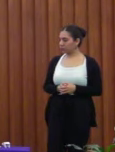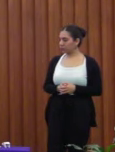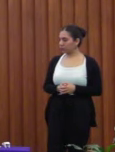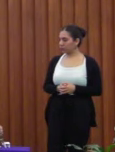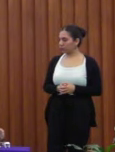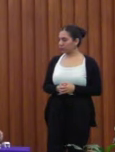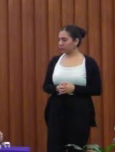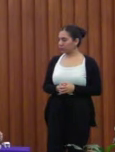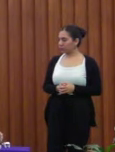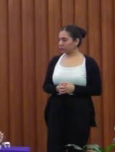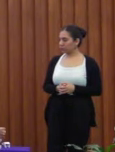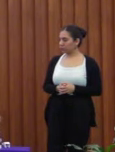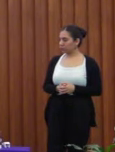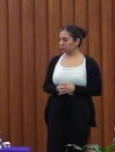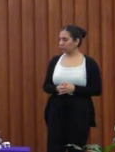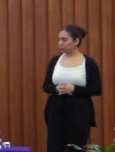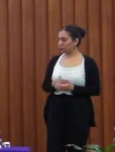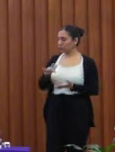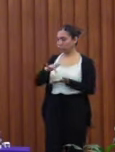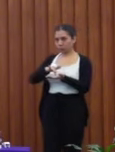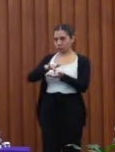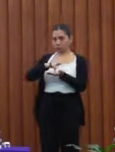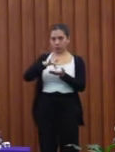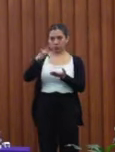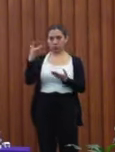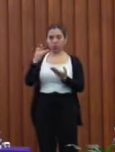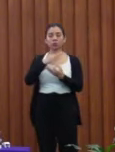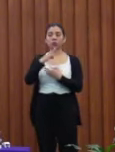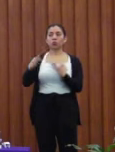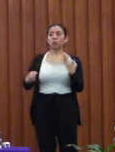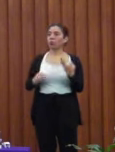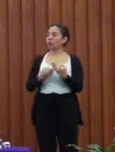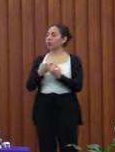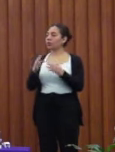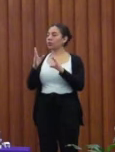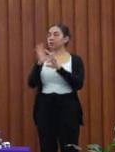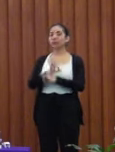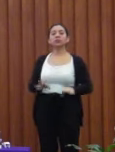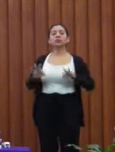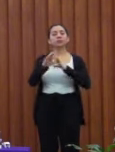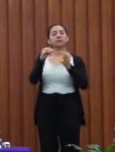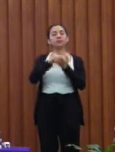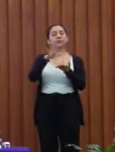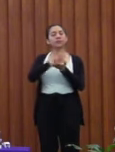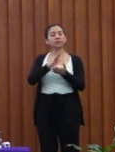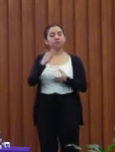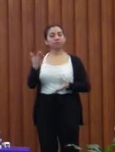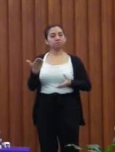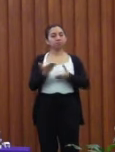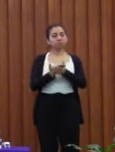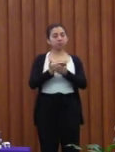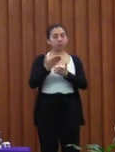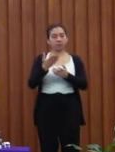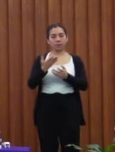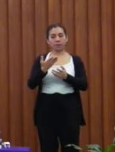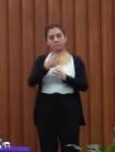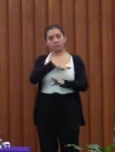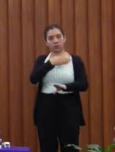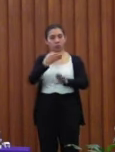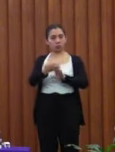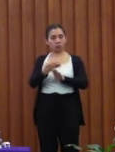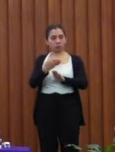Muchas gracias. Sin duda la documentación de casos de violaciones a derechos humanos es una manera de